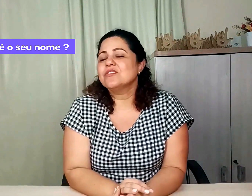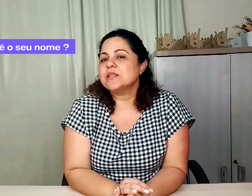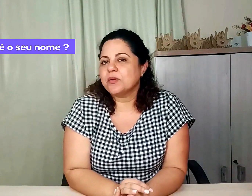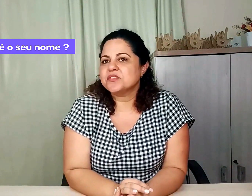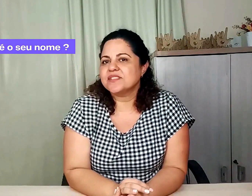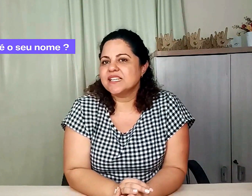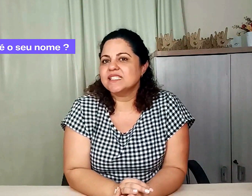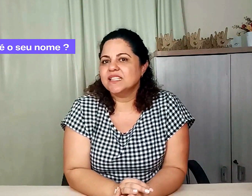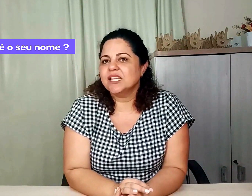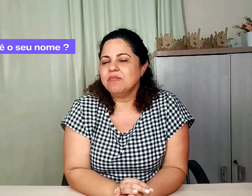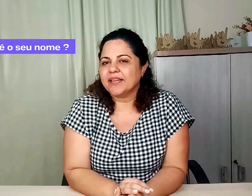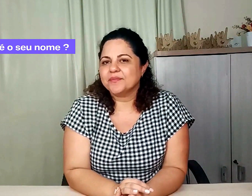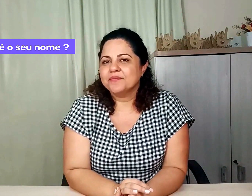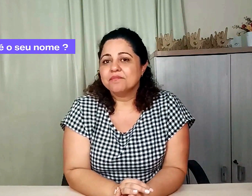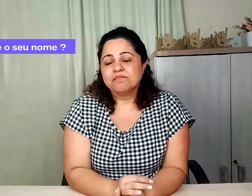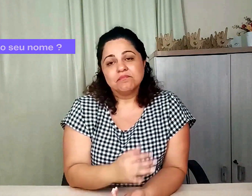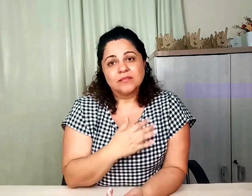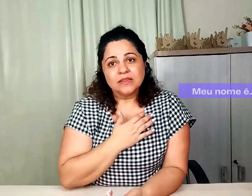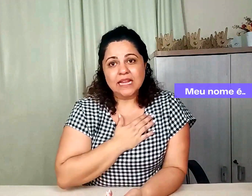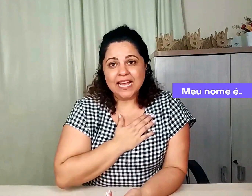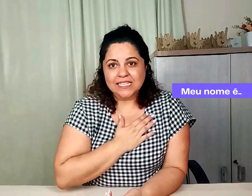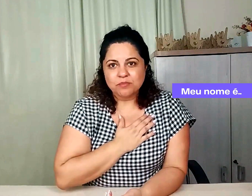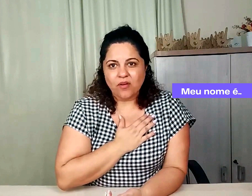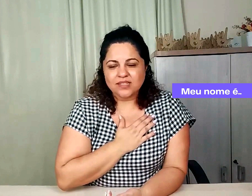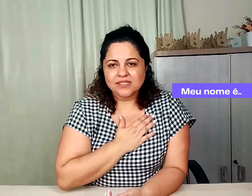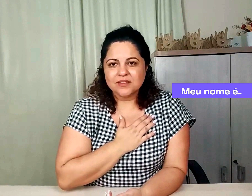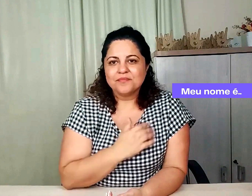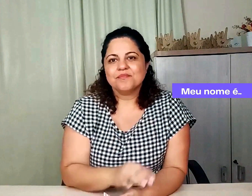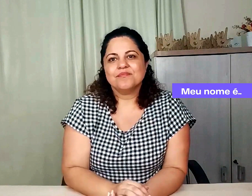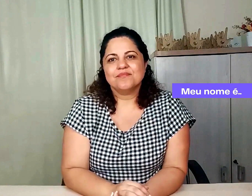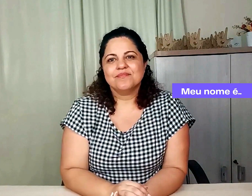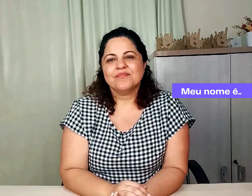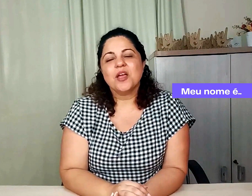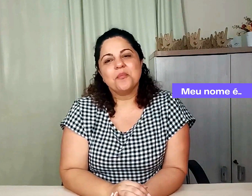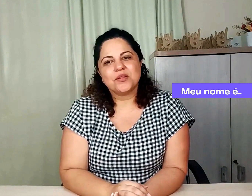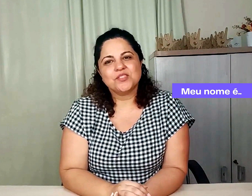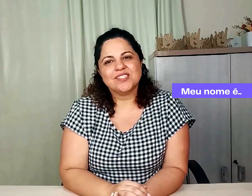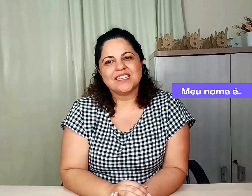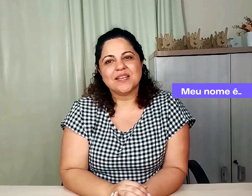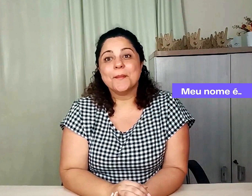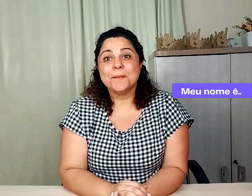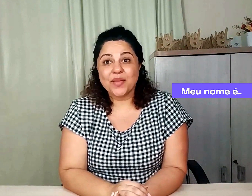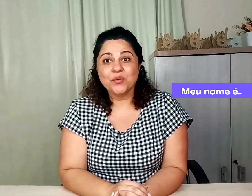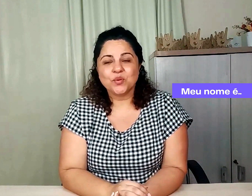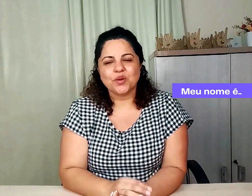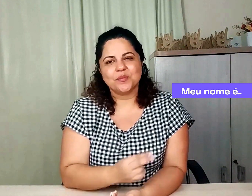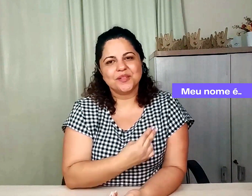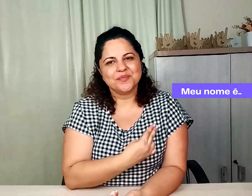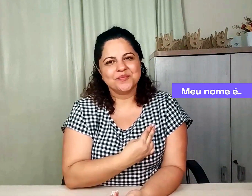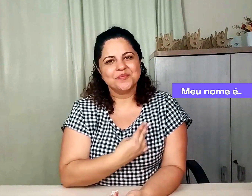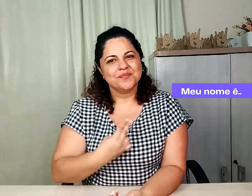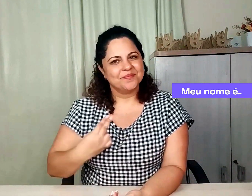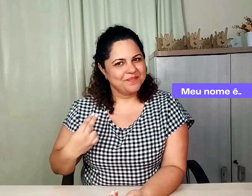Você pode fazer assim também. Na resposta, eu posso dizer meu nome.